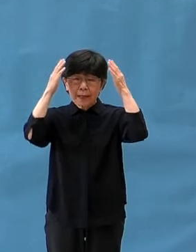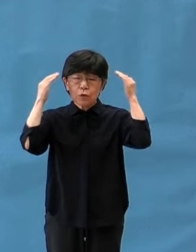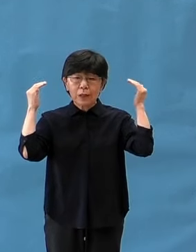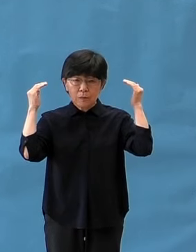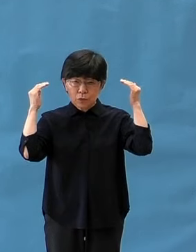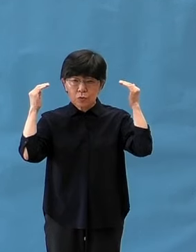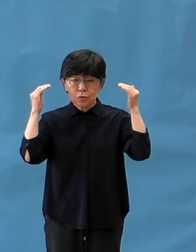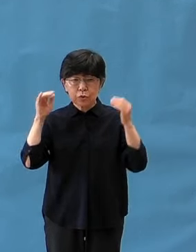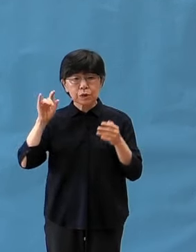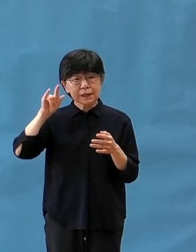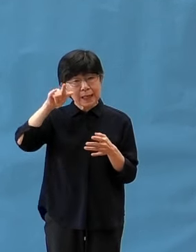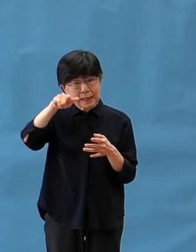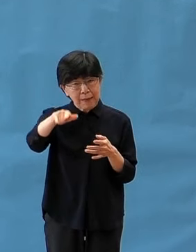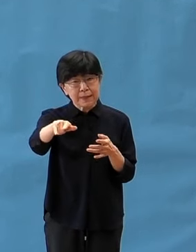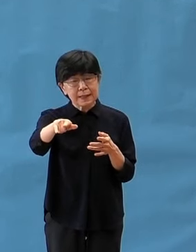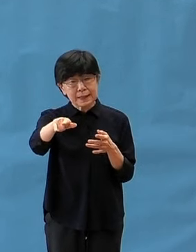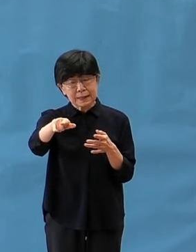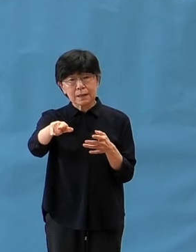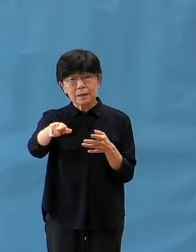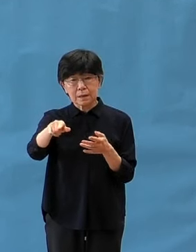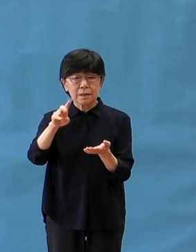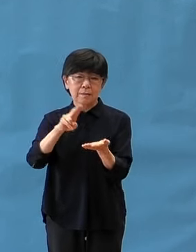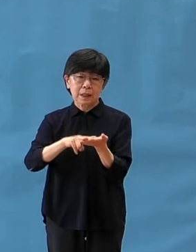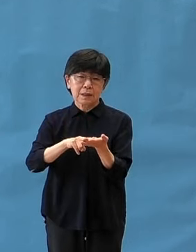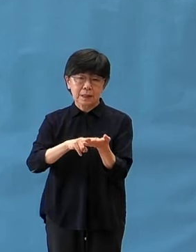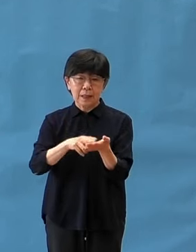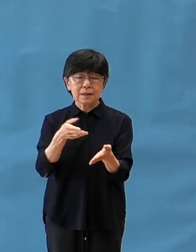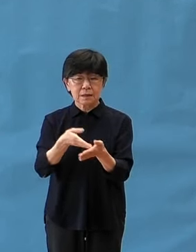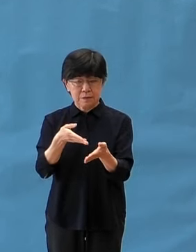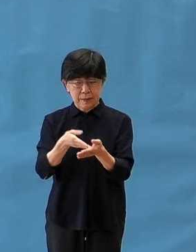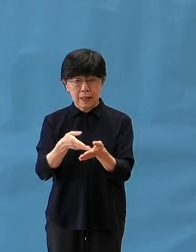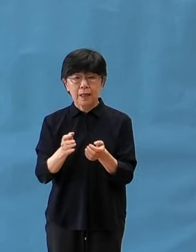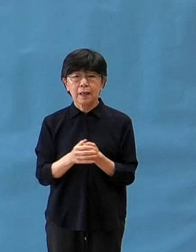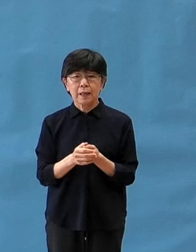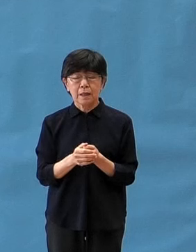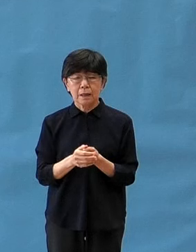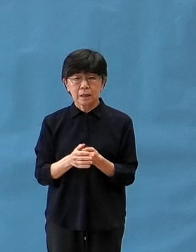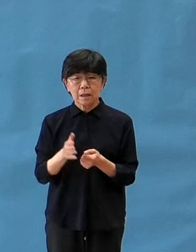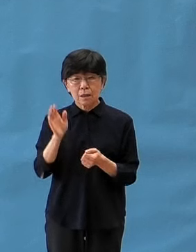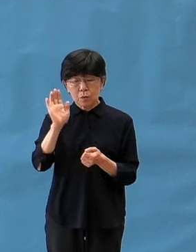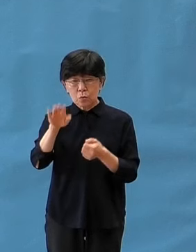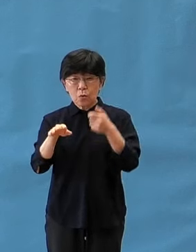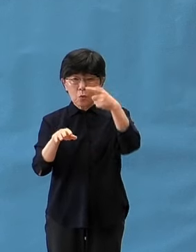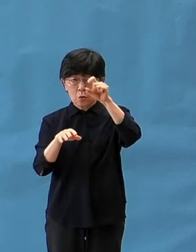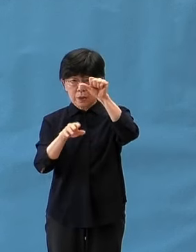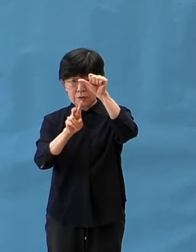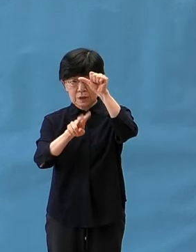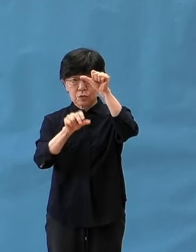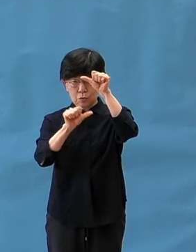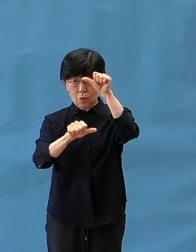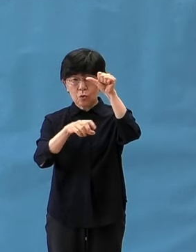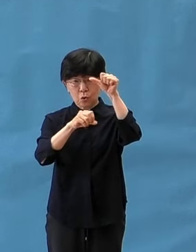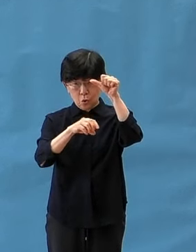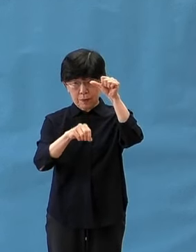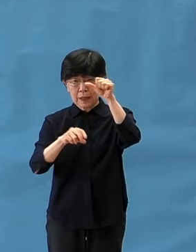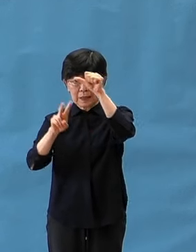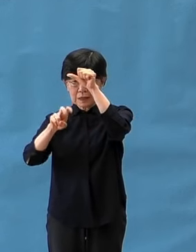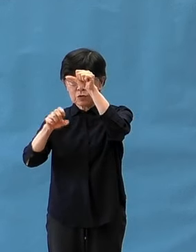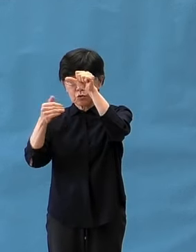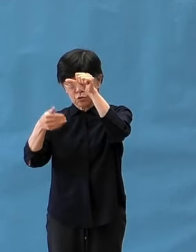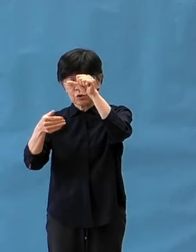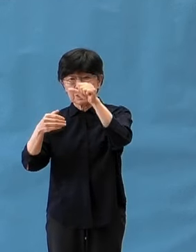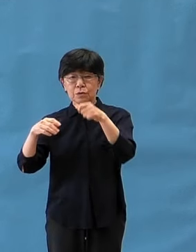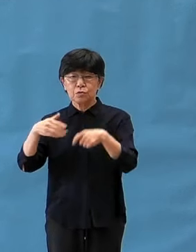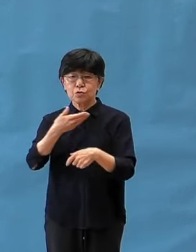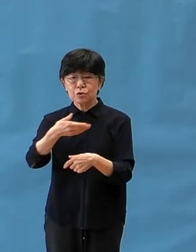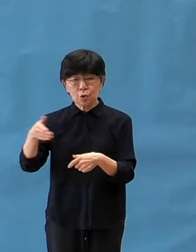ベトナムチャーター便の運航についてであります。今月の25日の土曜日、そして29日の